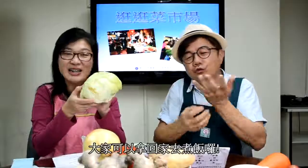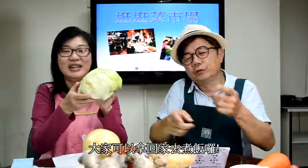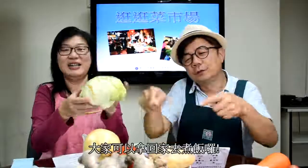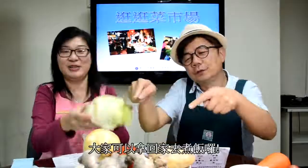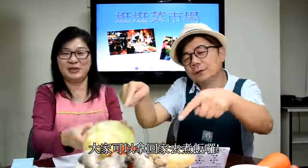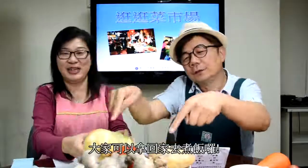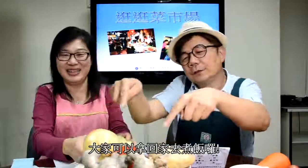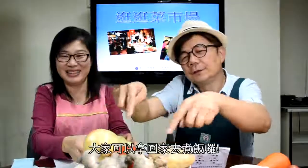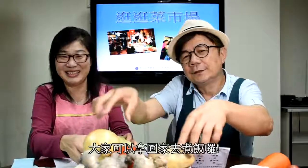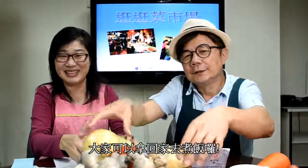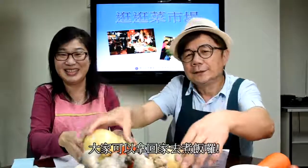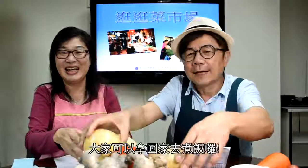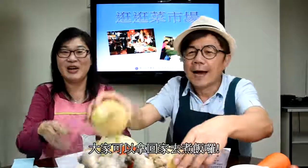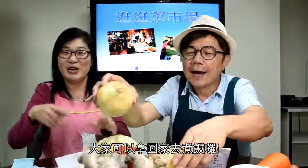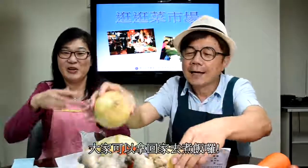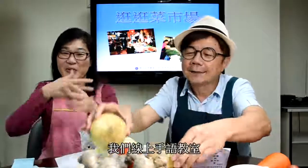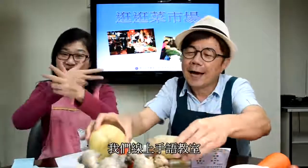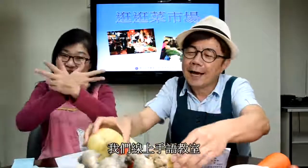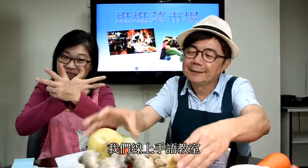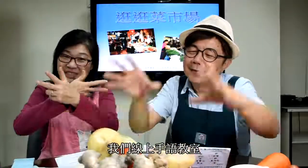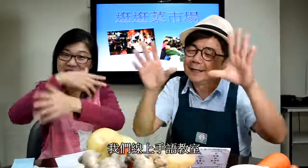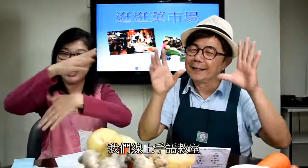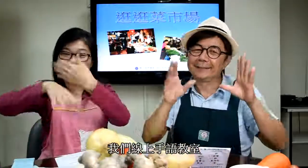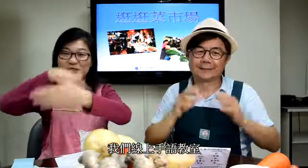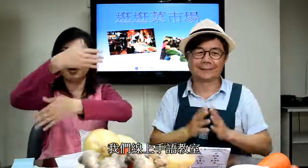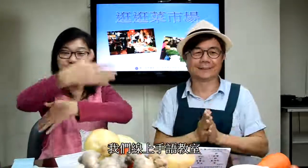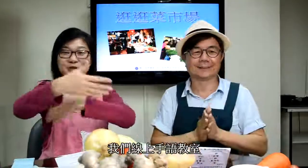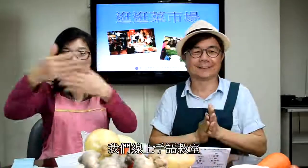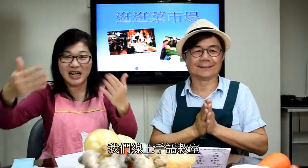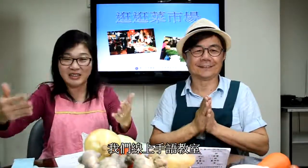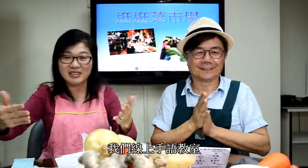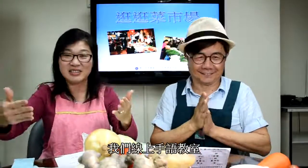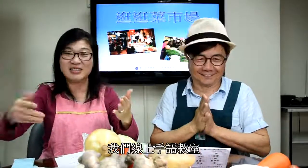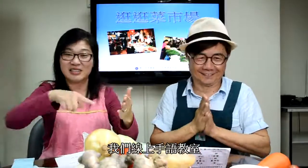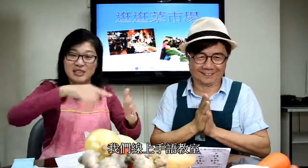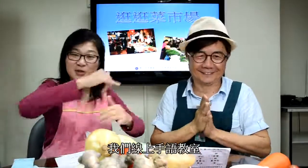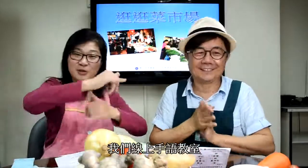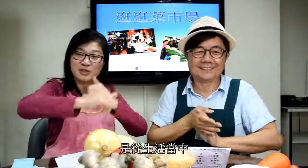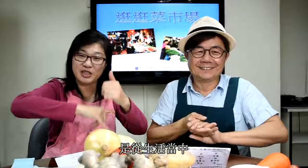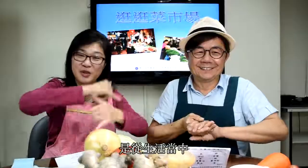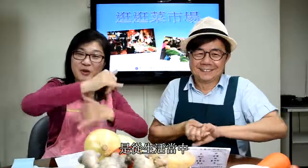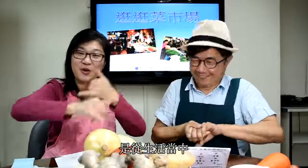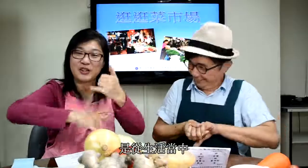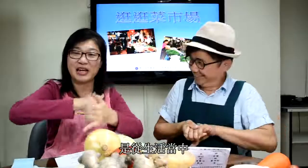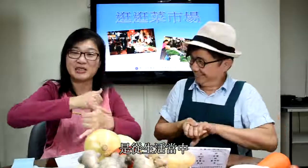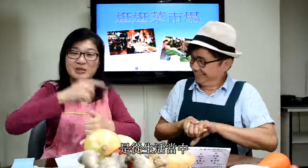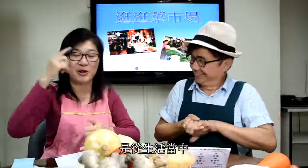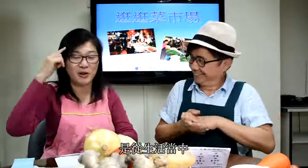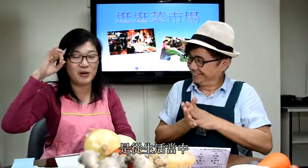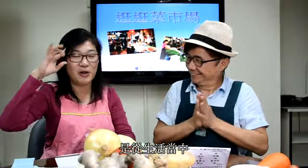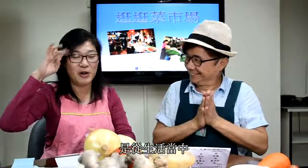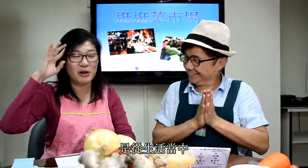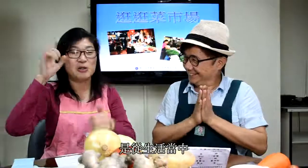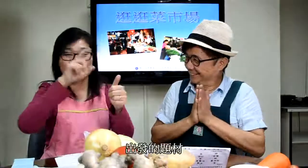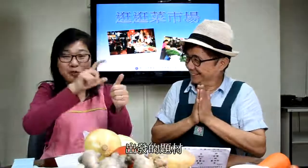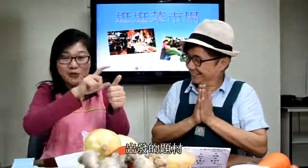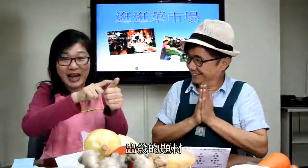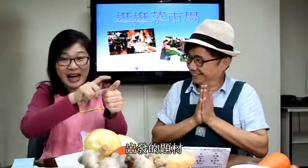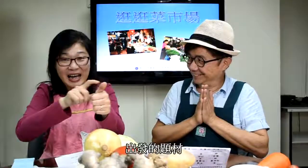了。对，我们线上手语教室是从生活当中出发的